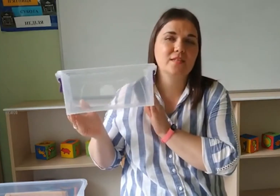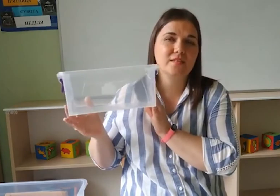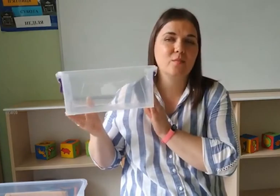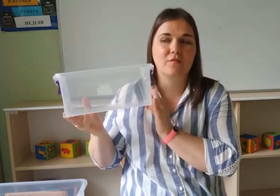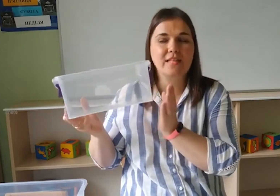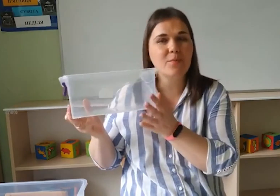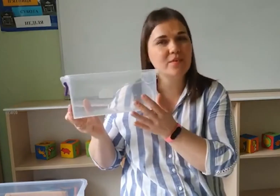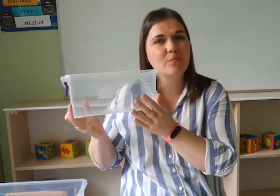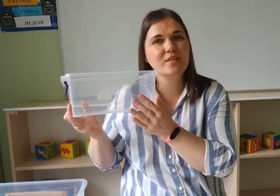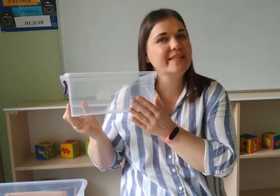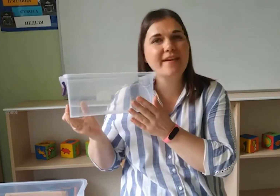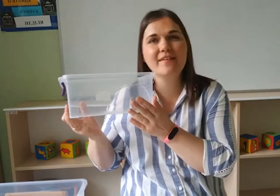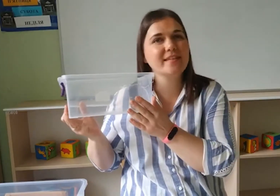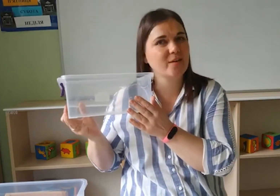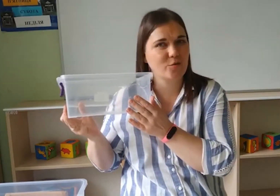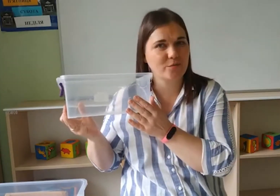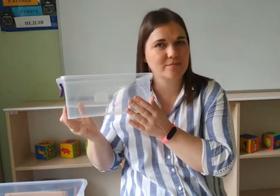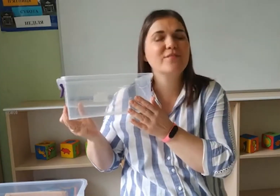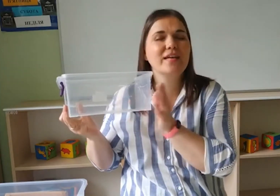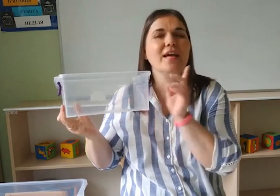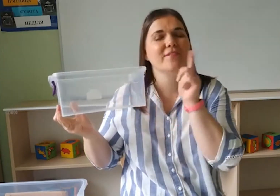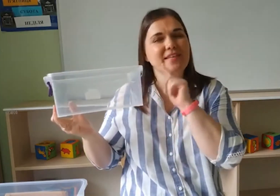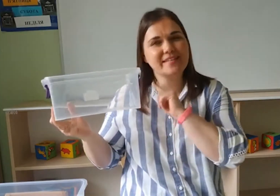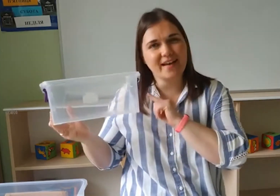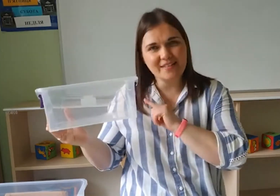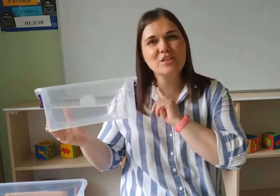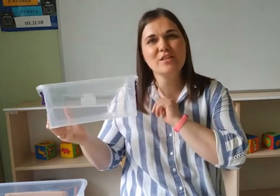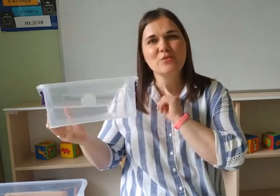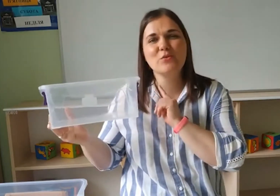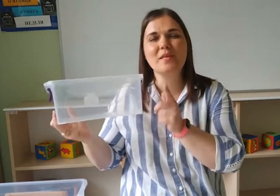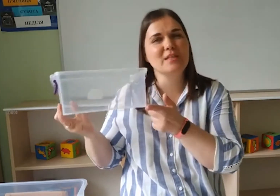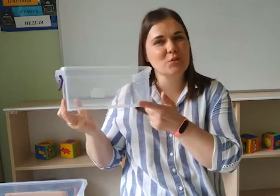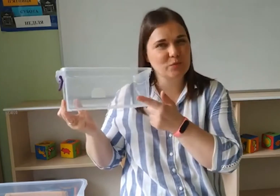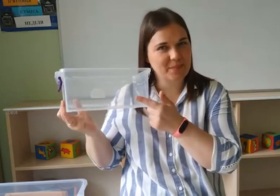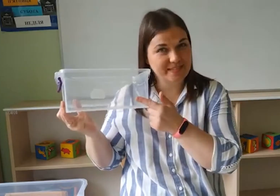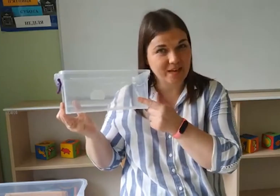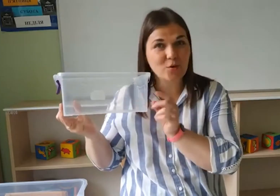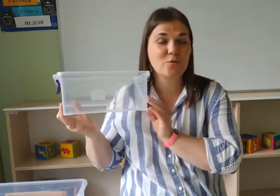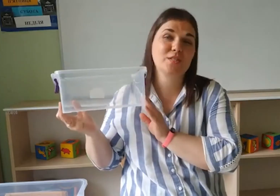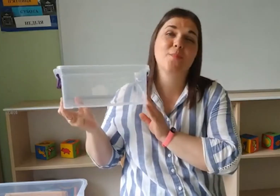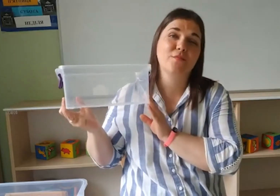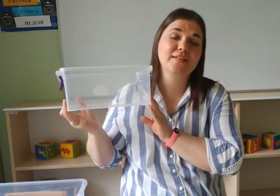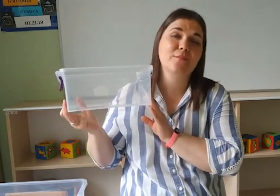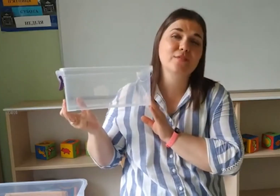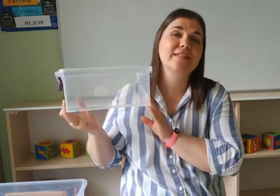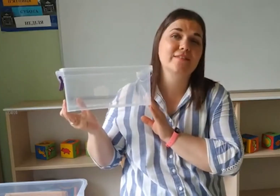теремок. Вона повинна бути невеликою. Ви в кінці казочки зрозумієте, чому саме ця коробочка повинна бути